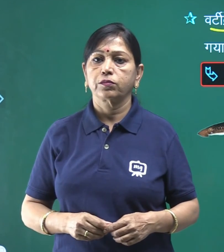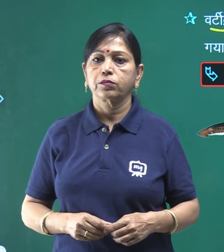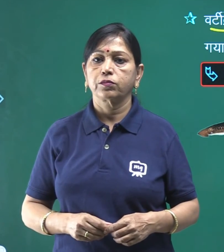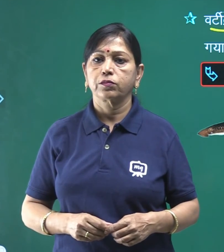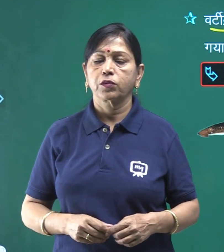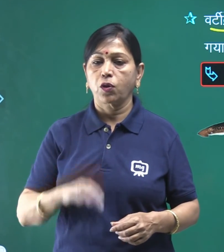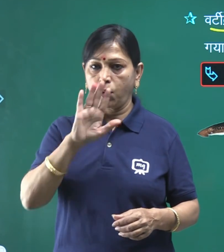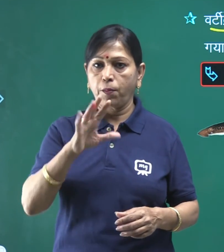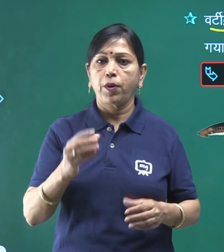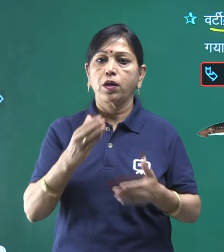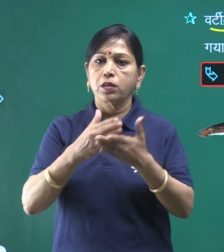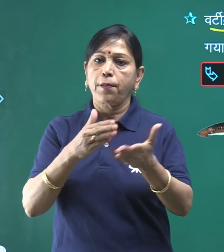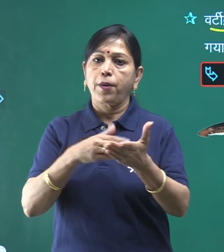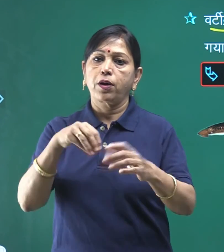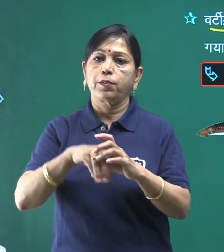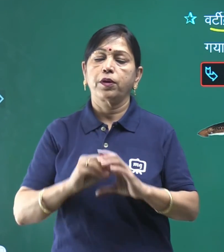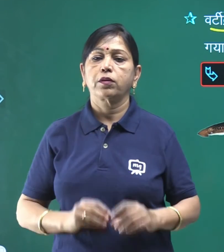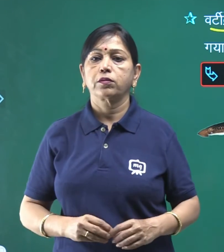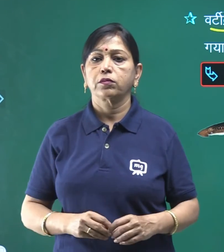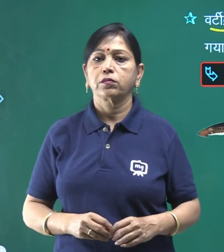5 भागों में